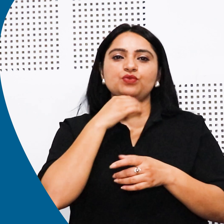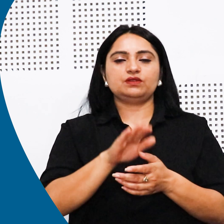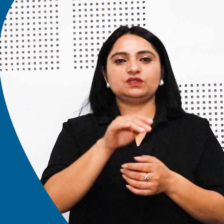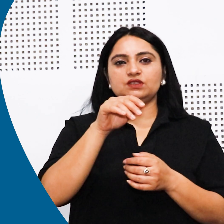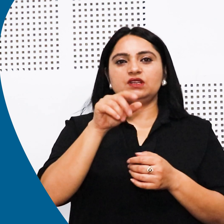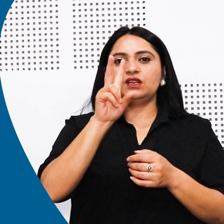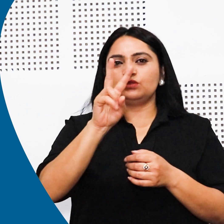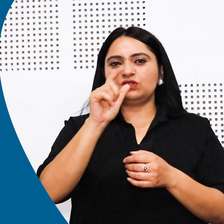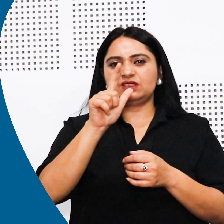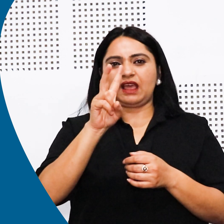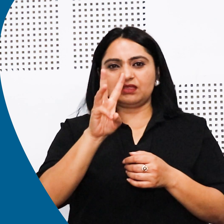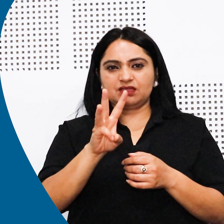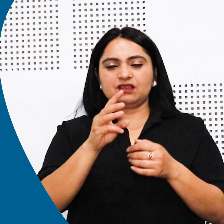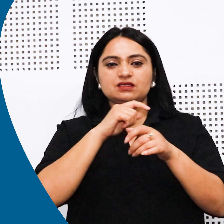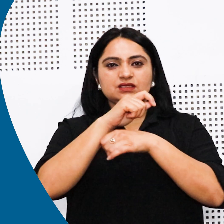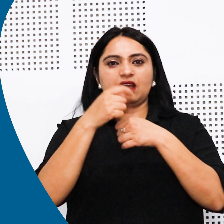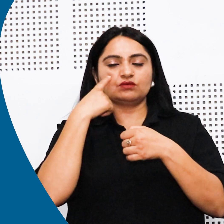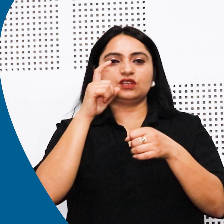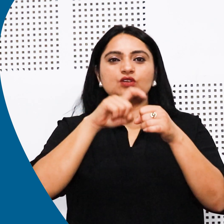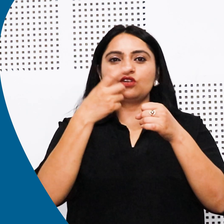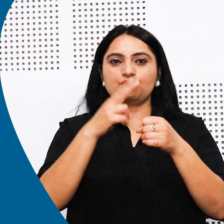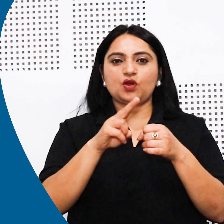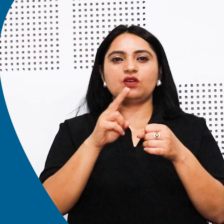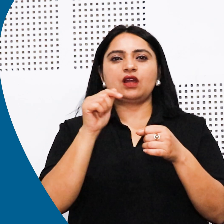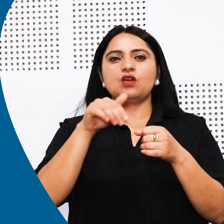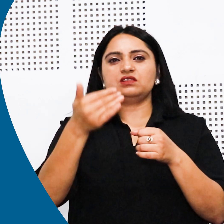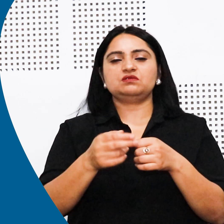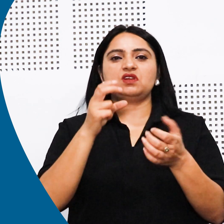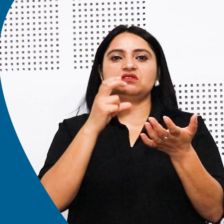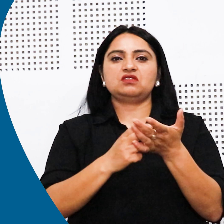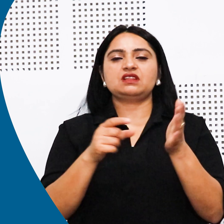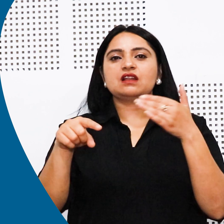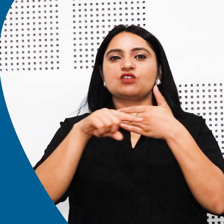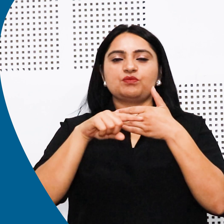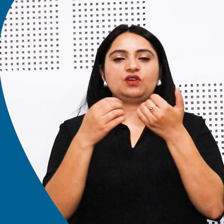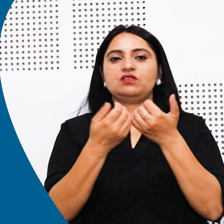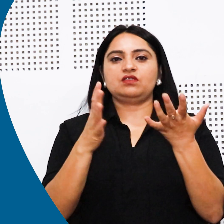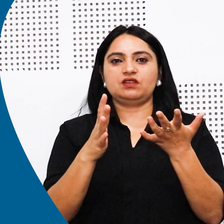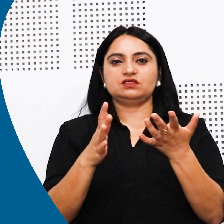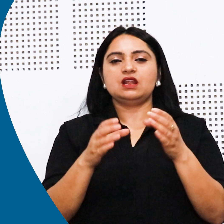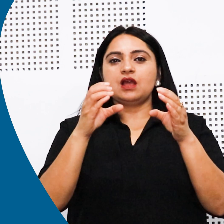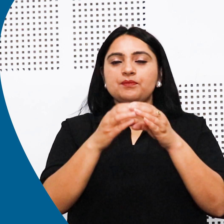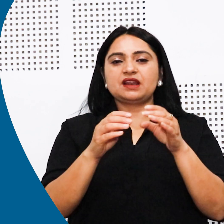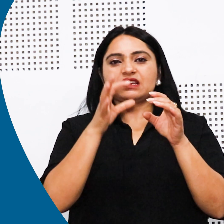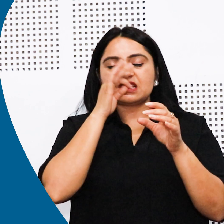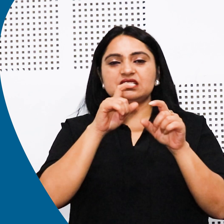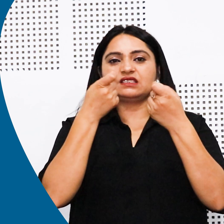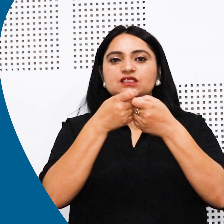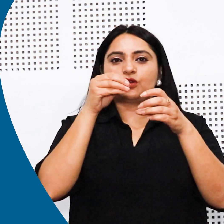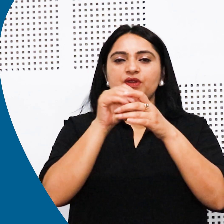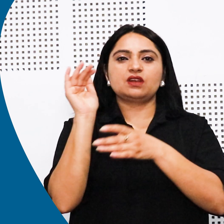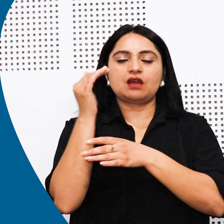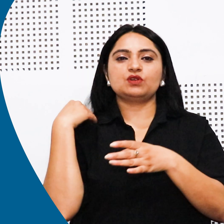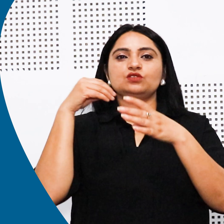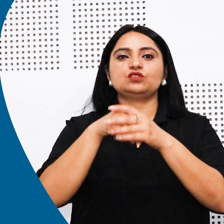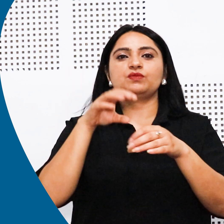साउनदेखि हालसम्म गठन भएका टोल विकास संस्थाले दर्ता नवीकरण गराएका छैनन्। पालिकाको निश्चित क्षेत्रभित्रका नागरिकहरूको